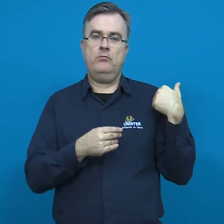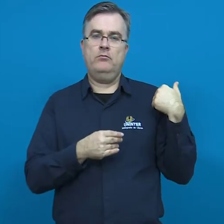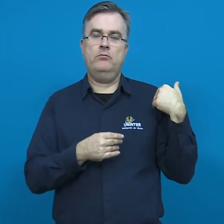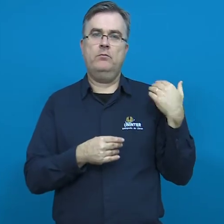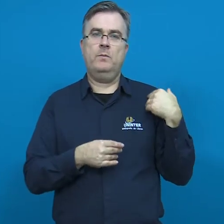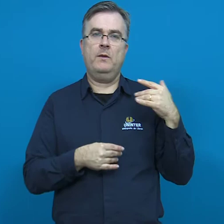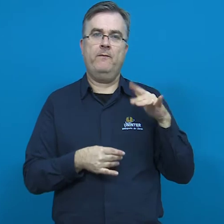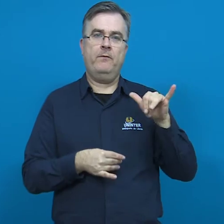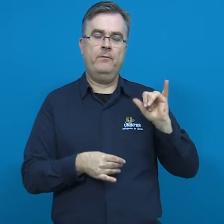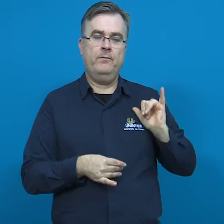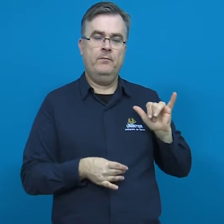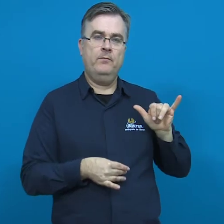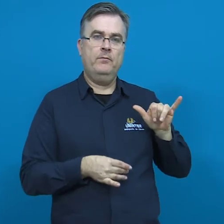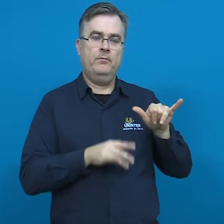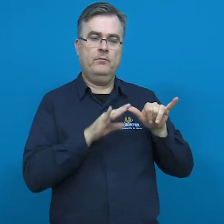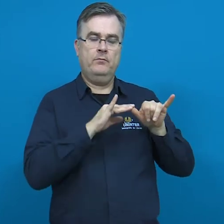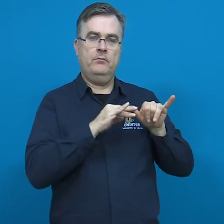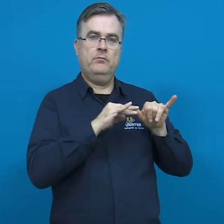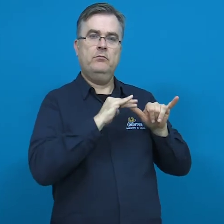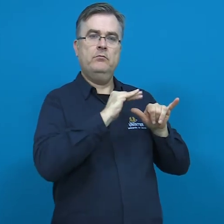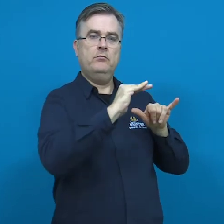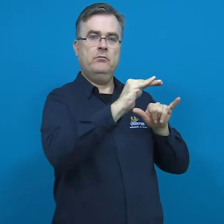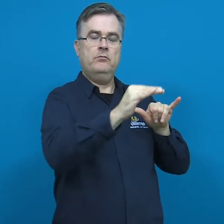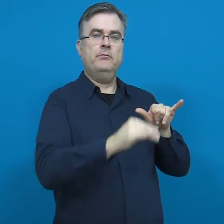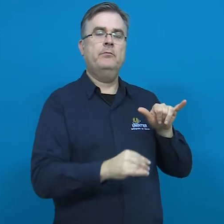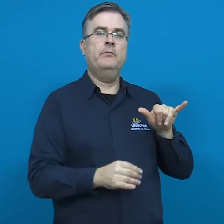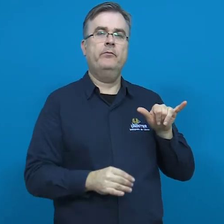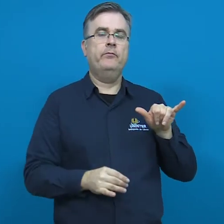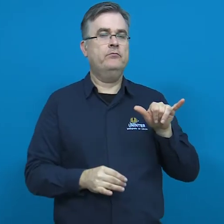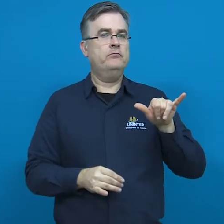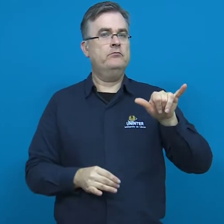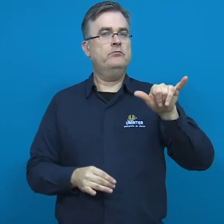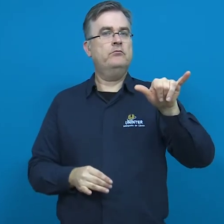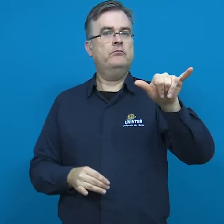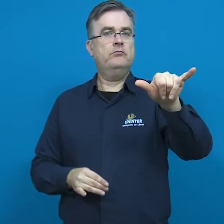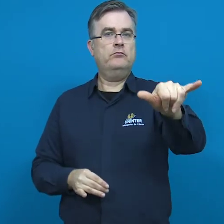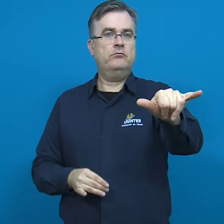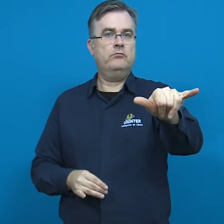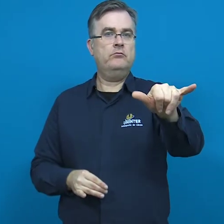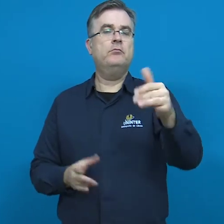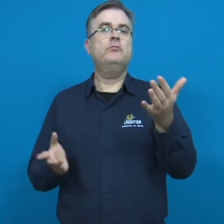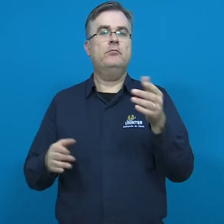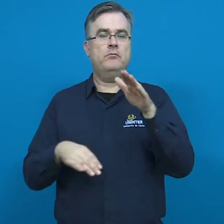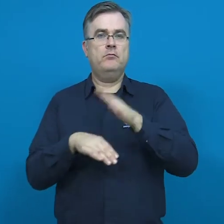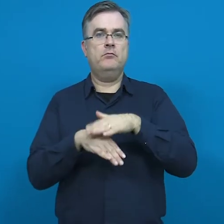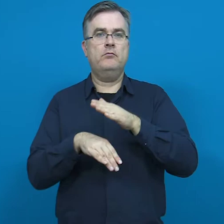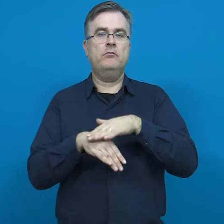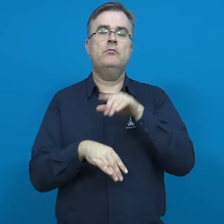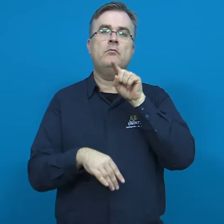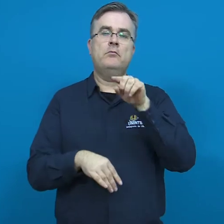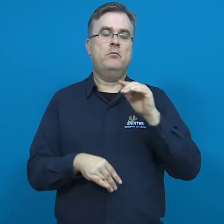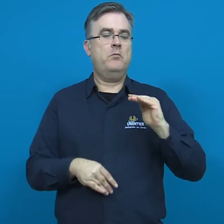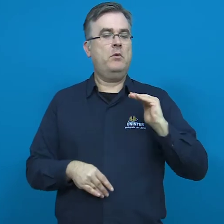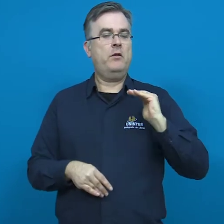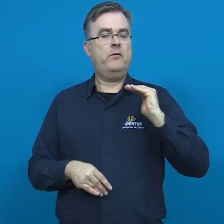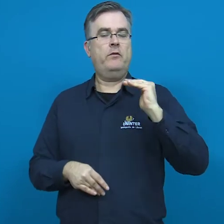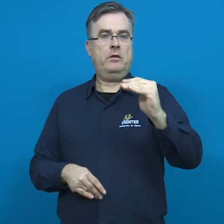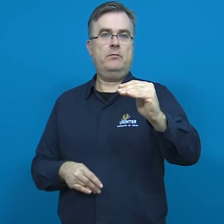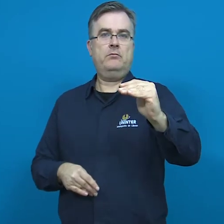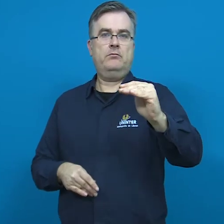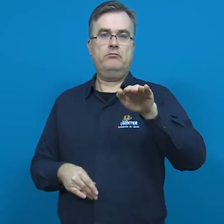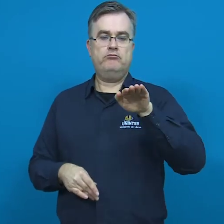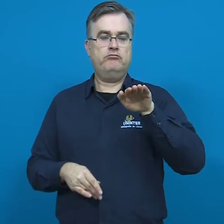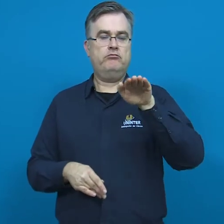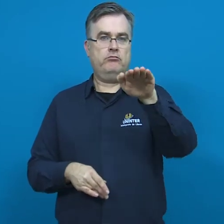do ombro e vai na horizontal para frente do teu corpo. Então, é essa direção para frente